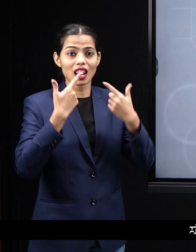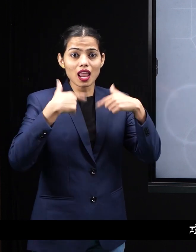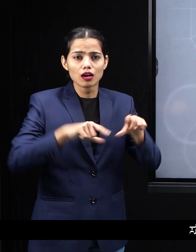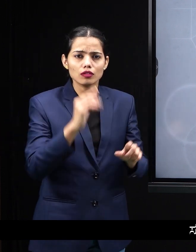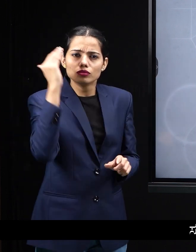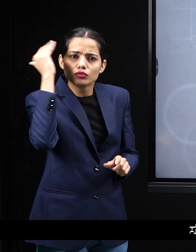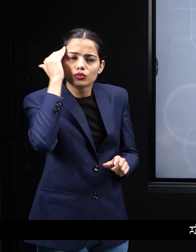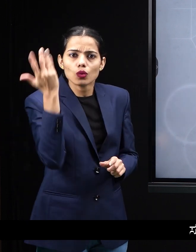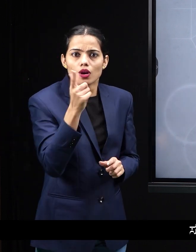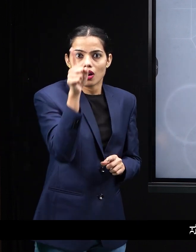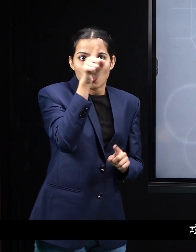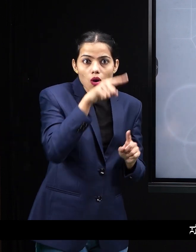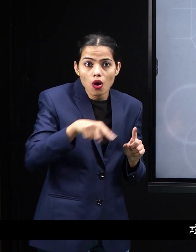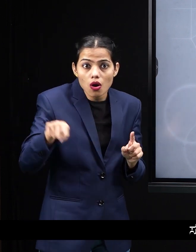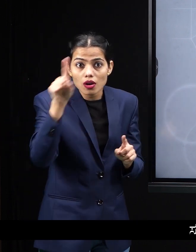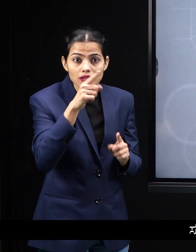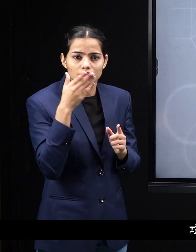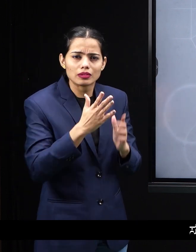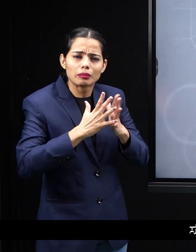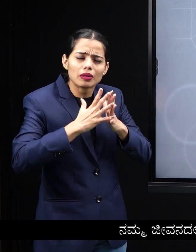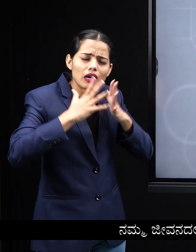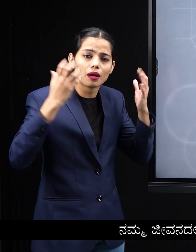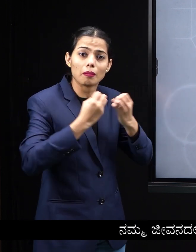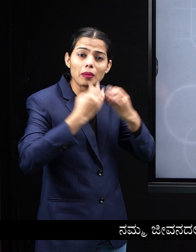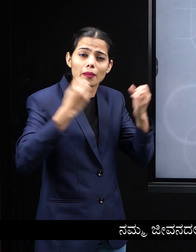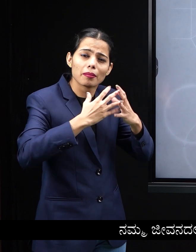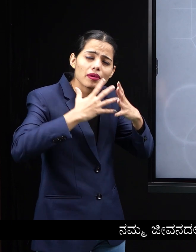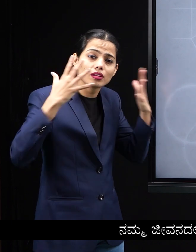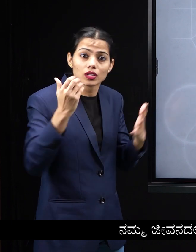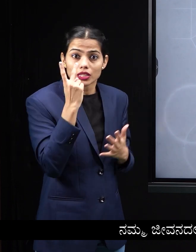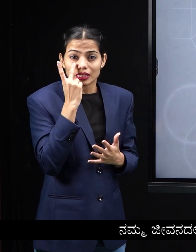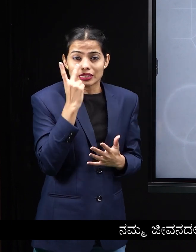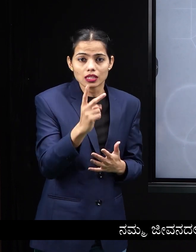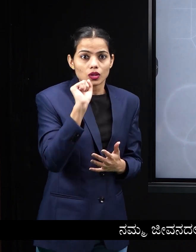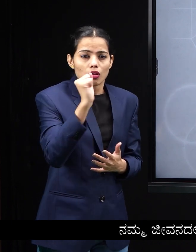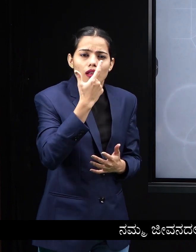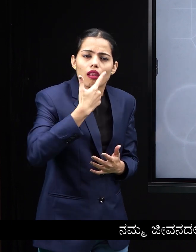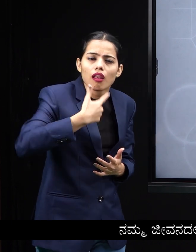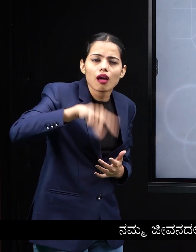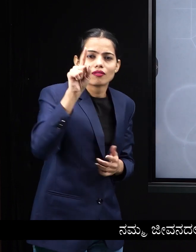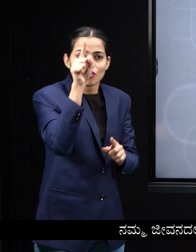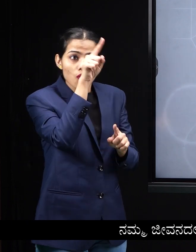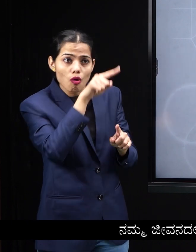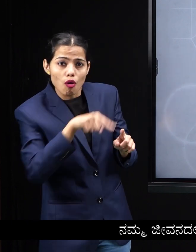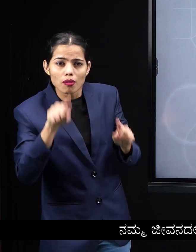ಸರ್ಕಲ್ ಎಂದರೇನು ಎಂದು ನಿಮಗೆ ತಿಳಿಸಿ. ನಮ್ಮ ಜೀವನದಲ್ಲಿ ದುಂಡಗಿನ ಆಕಾರದಲ್ಲಿರುವ ಅನೇಕ ವಸ್ತುಗಳು